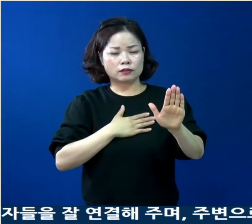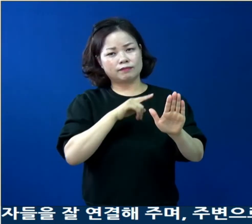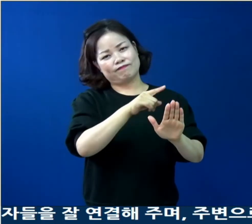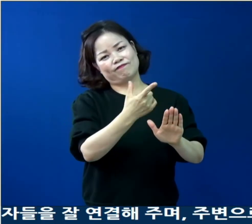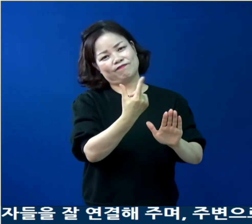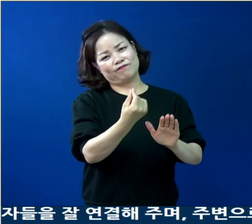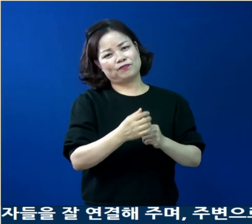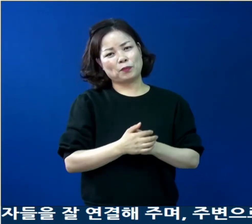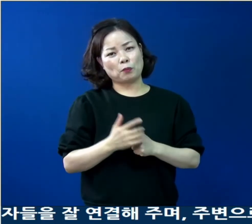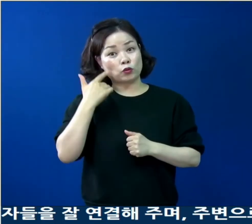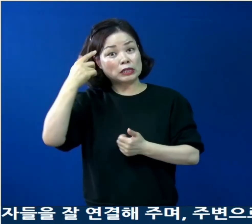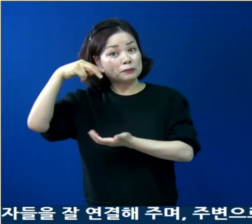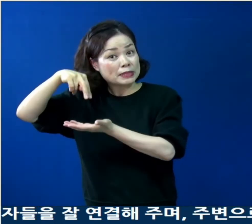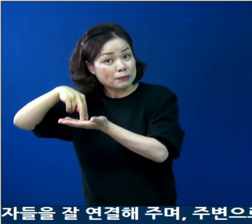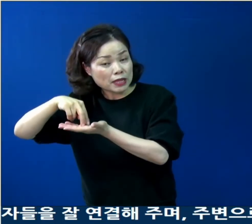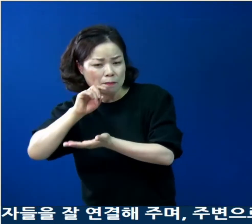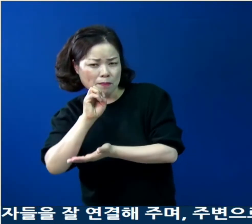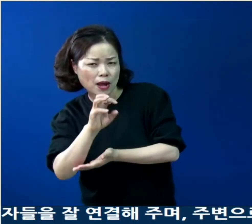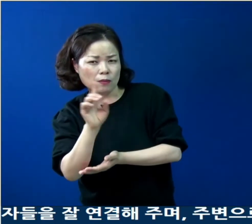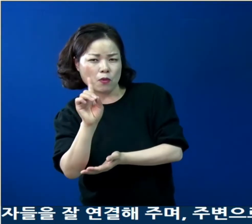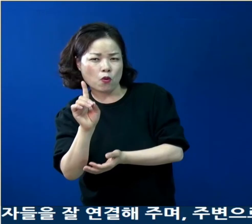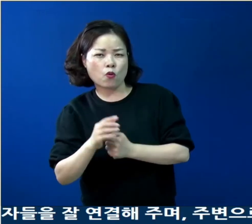이겁니다. 예수님이